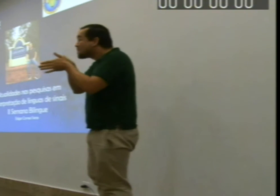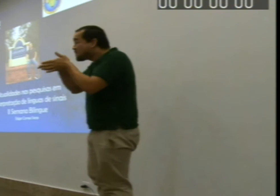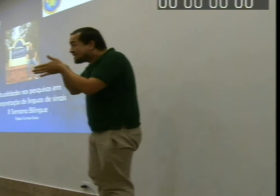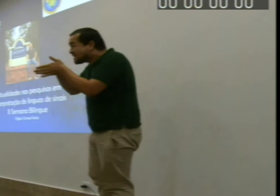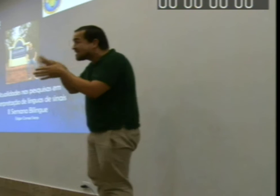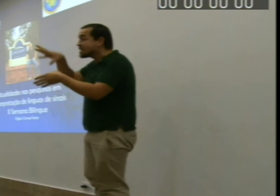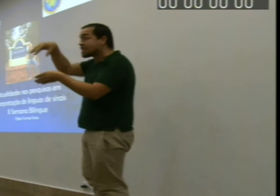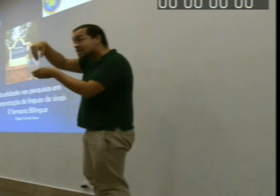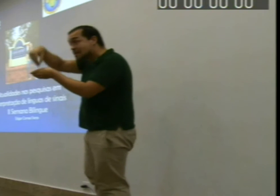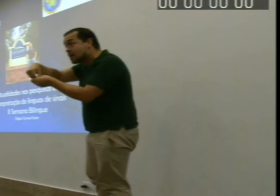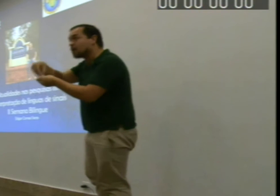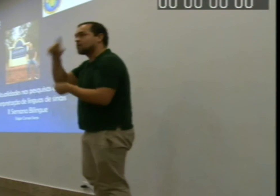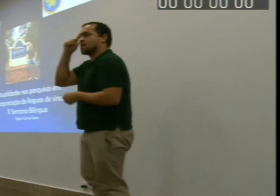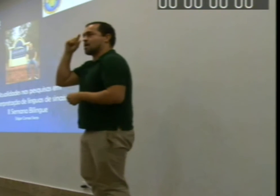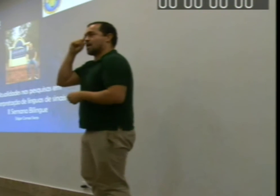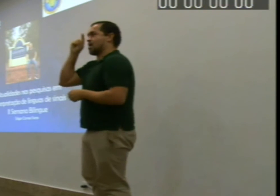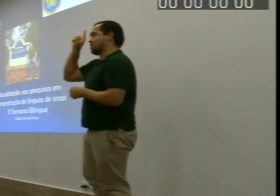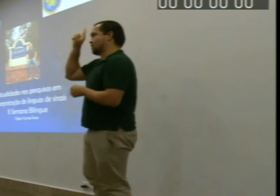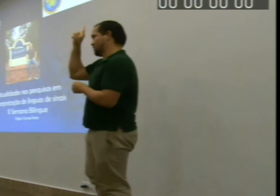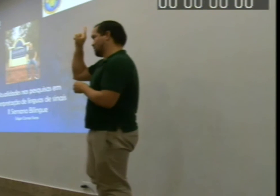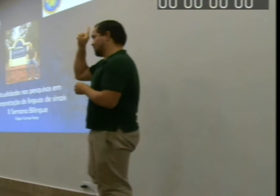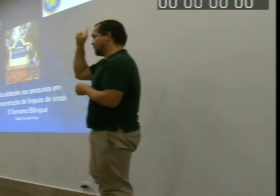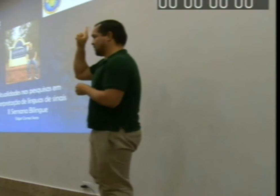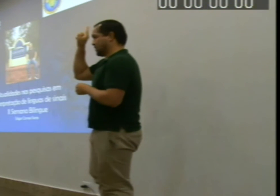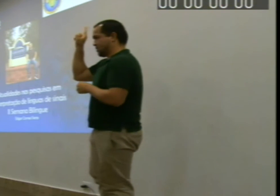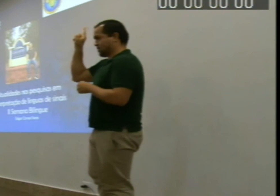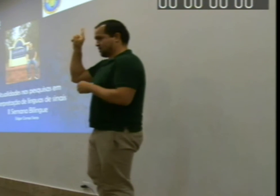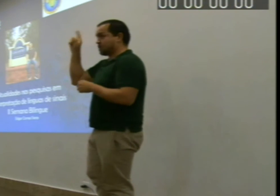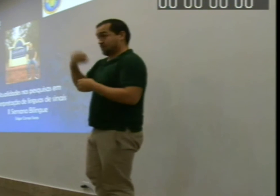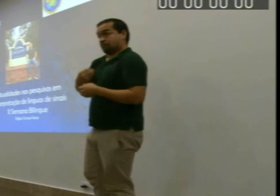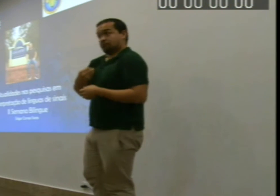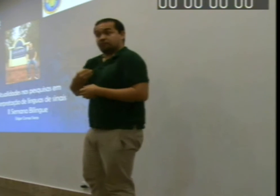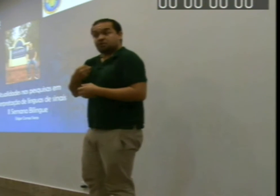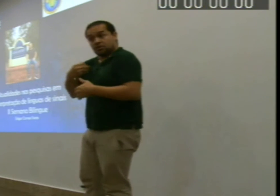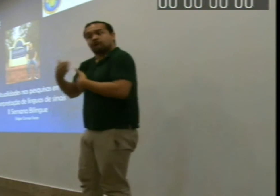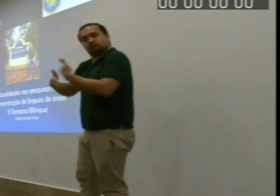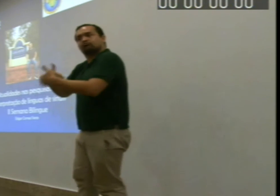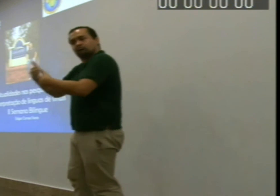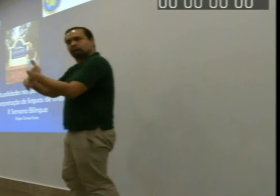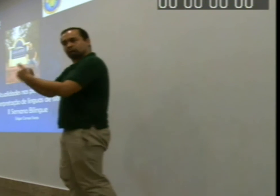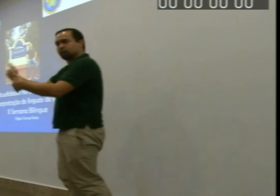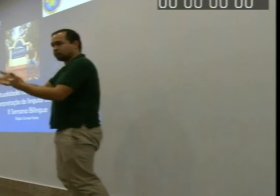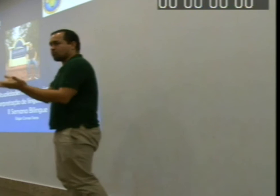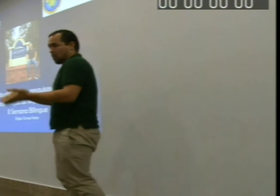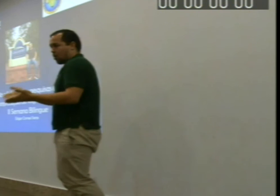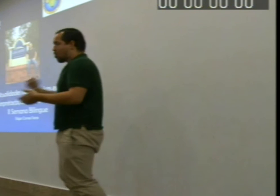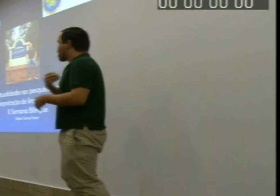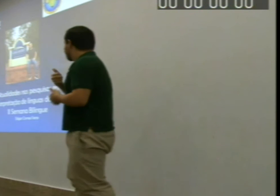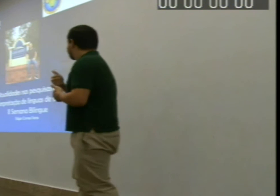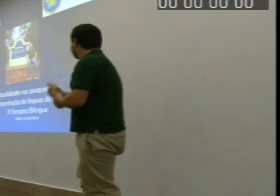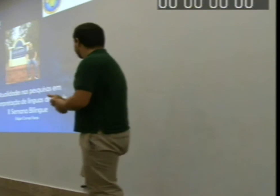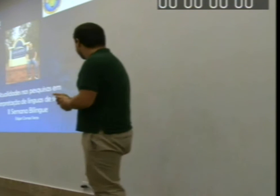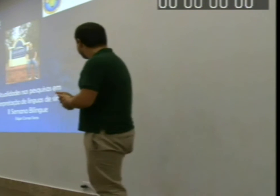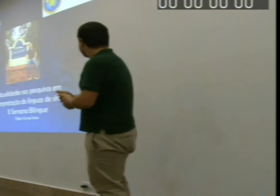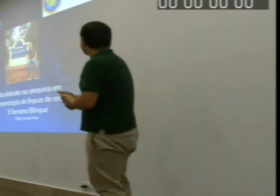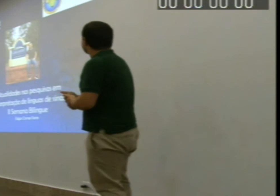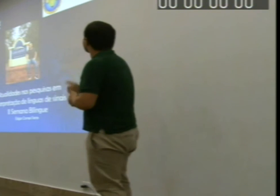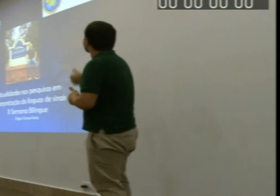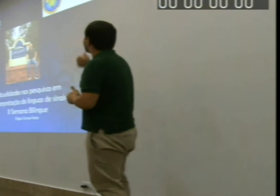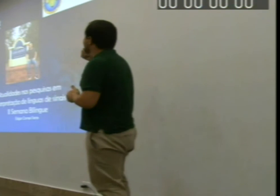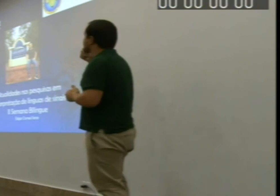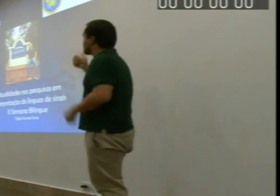qual nas pesquisas que aconteceram dentro da galal que eu vivi essa experiência desenvolvi